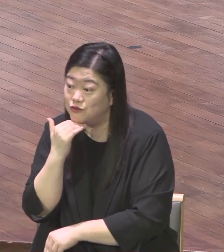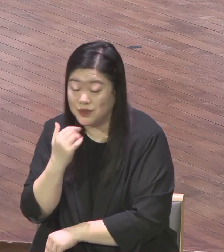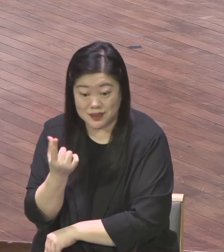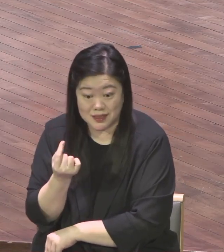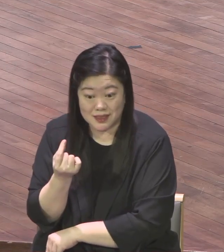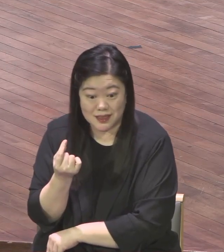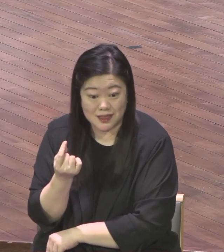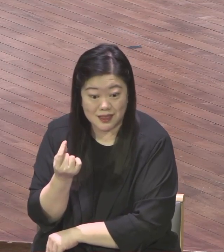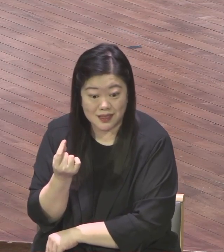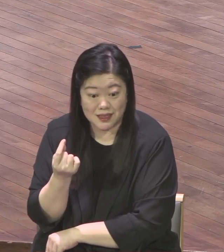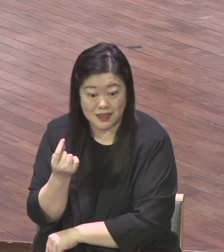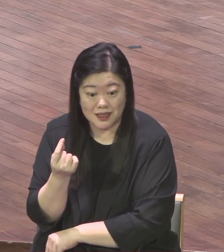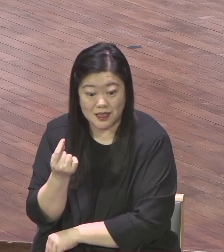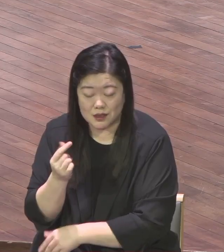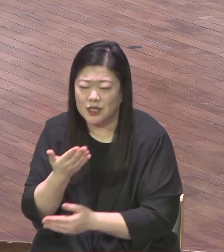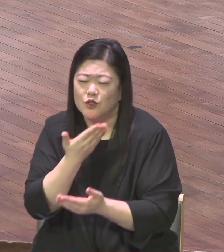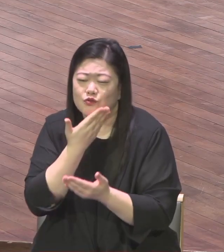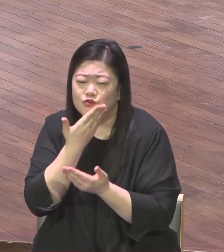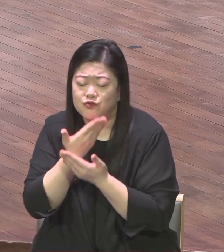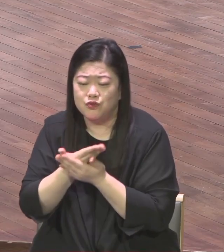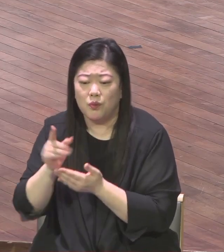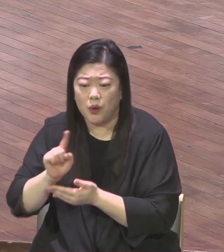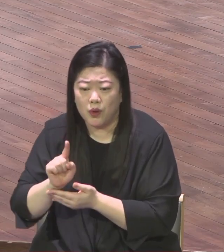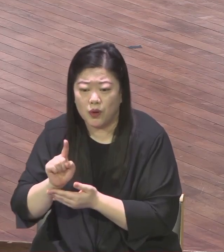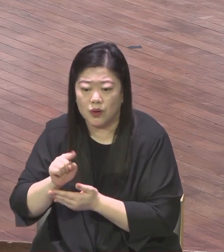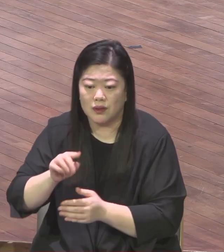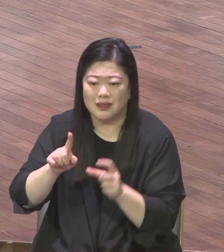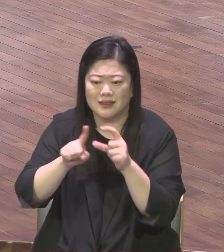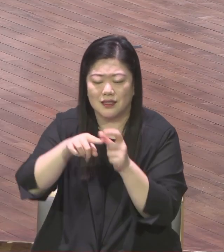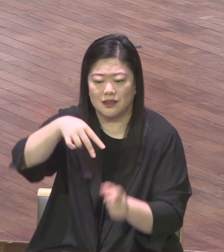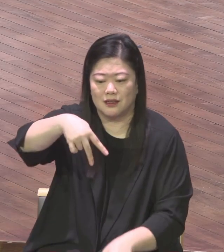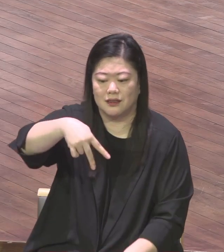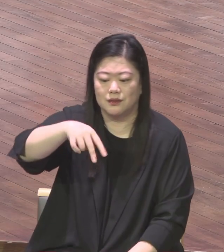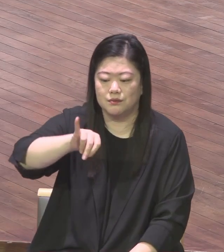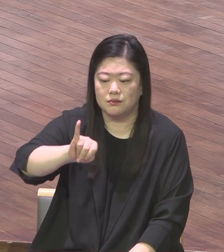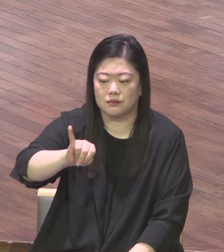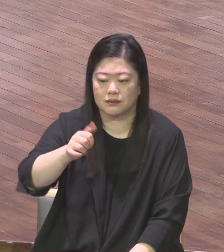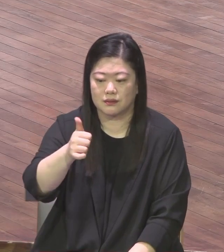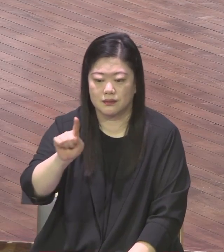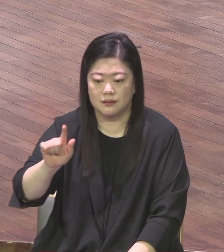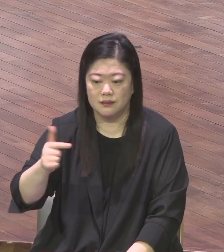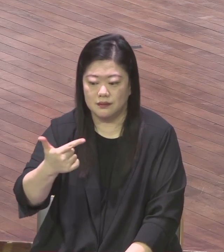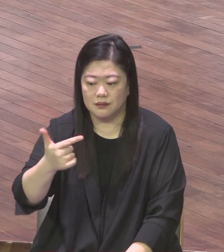뭐냐? 가장 중요한 건 시한부 인생 의식 가지면 좋겠어요. 시한부 인생.